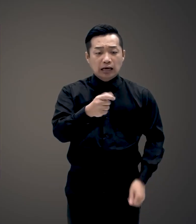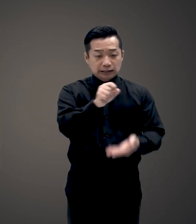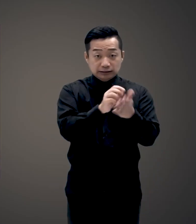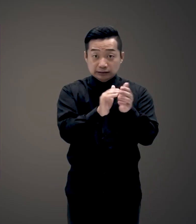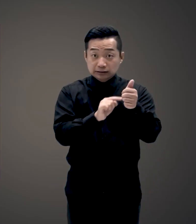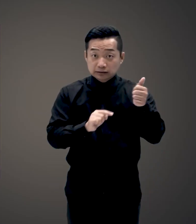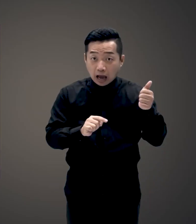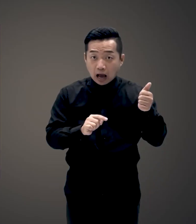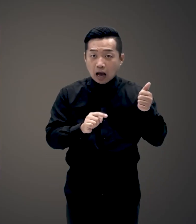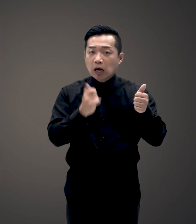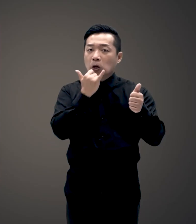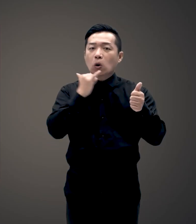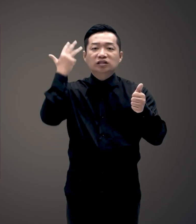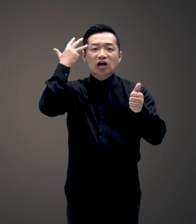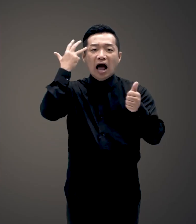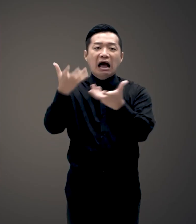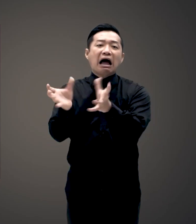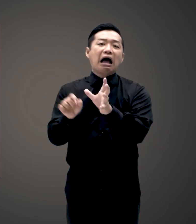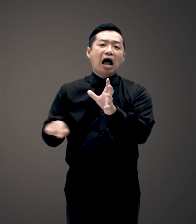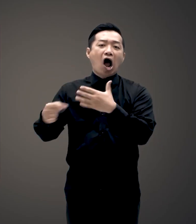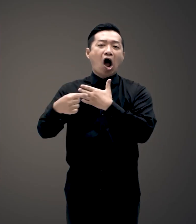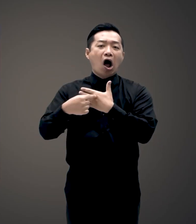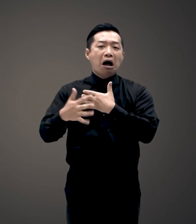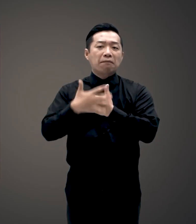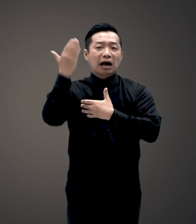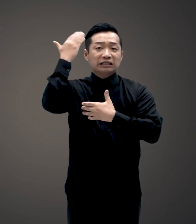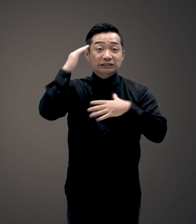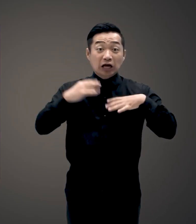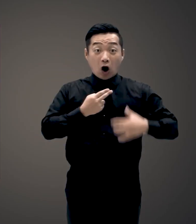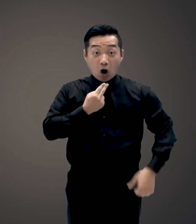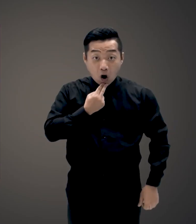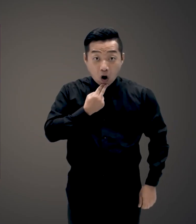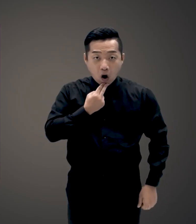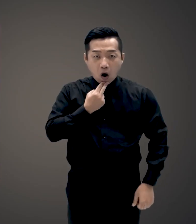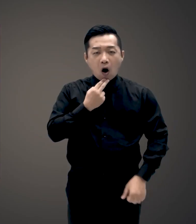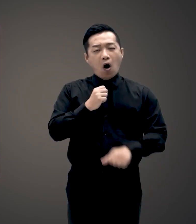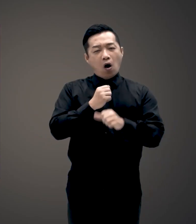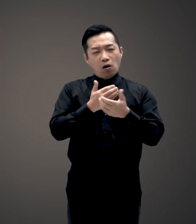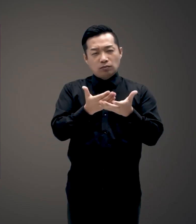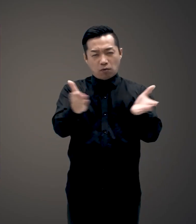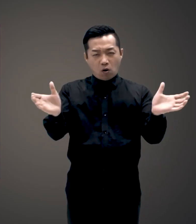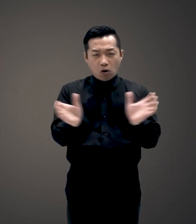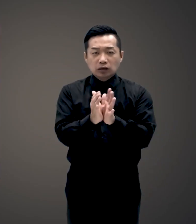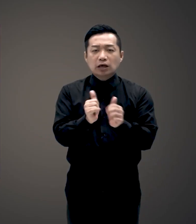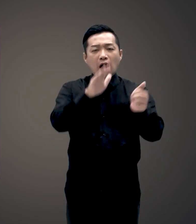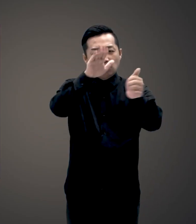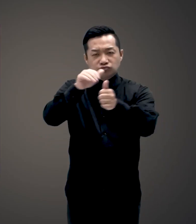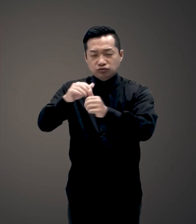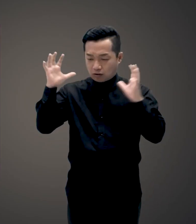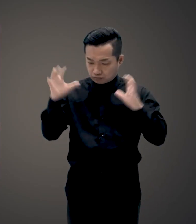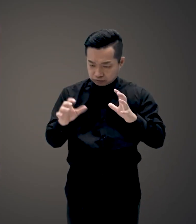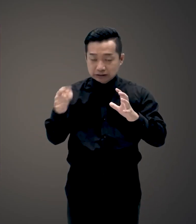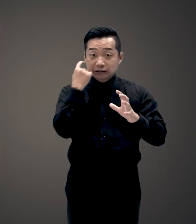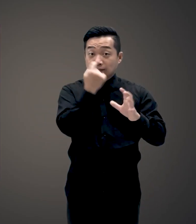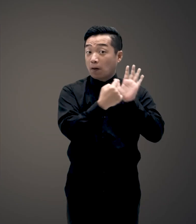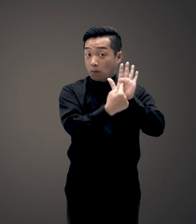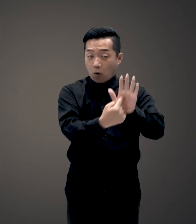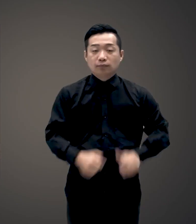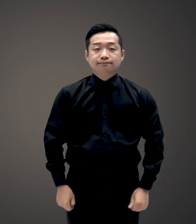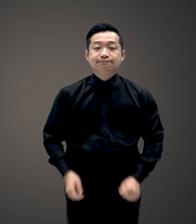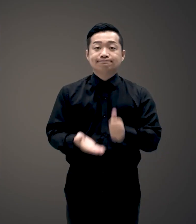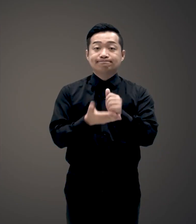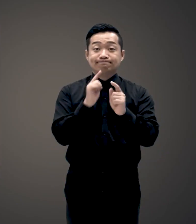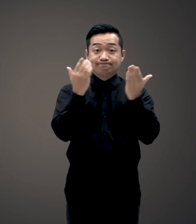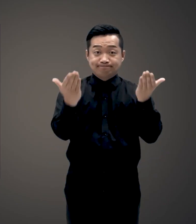독일 철학계가 겉만 번지르르하고 얄팍한 지식 자랑 없이도 폭넓은 관중을 불러 모을 수 있음을 증명한다. 언론사